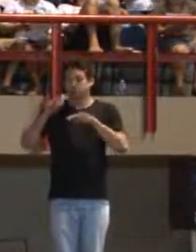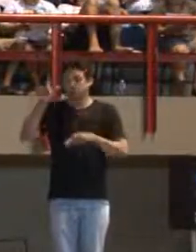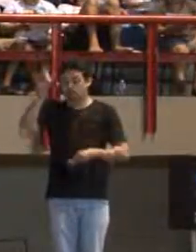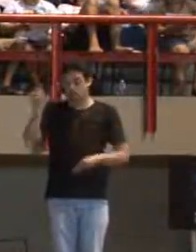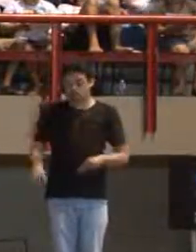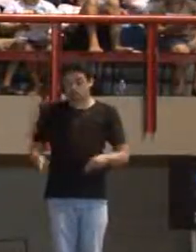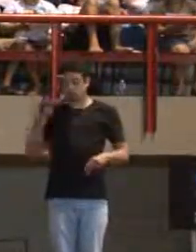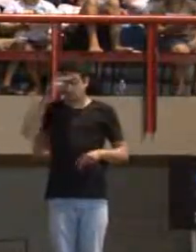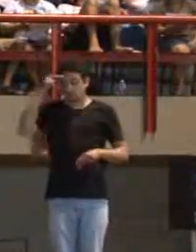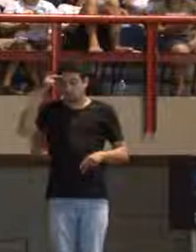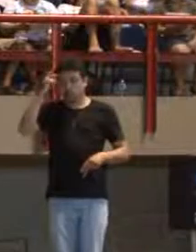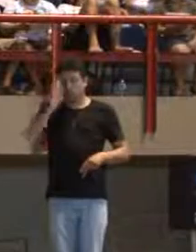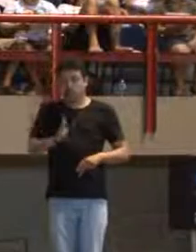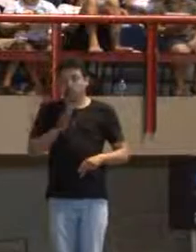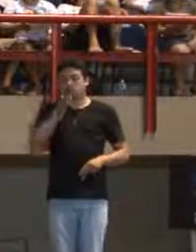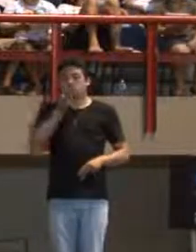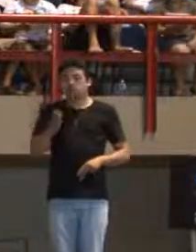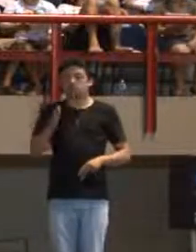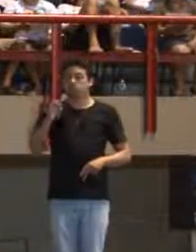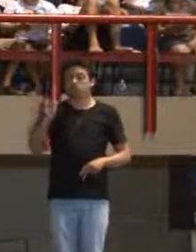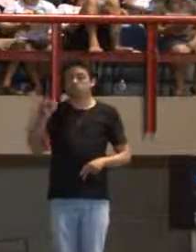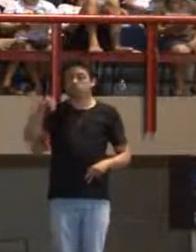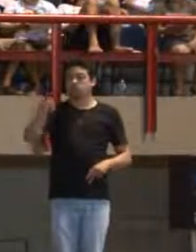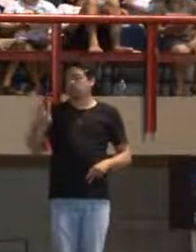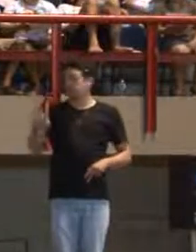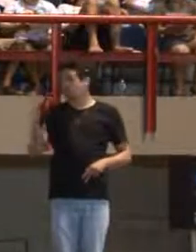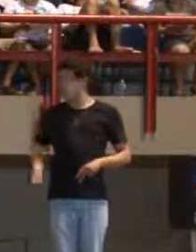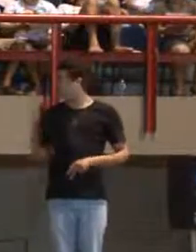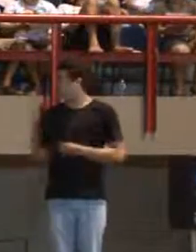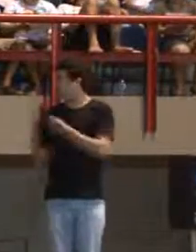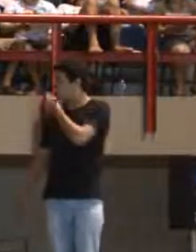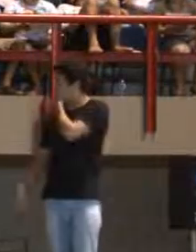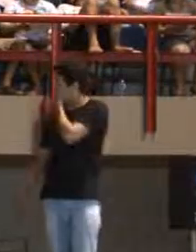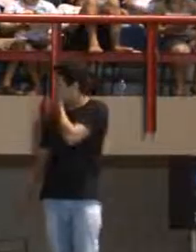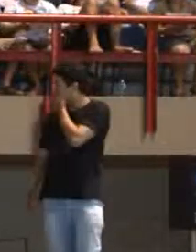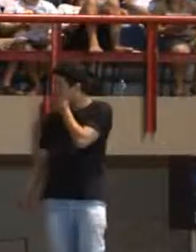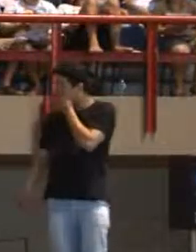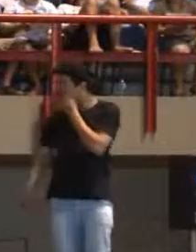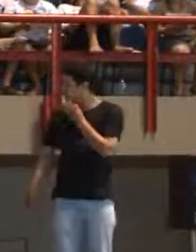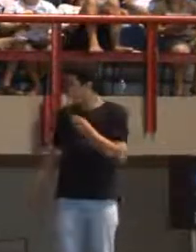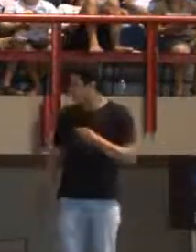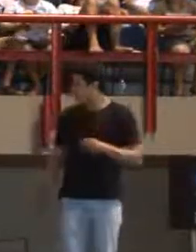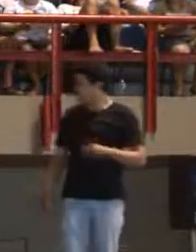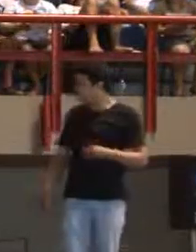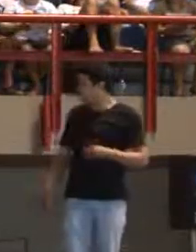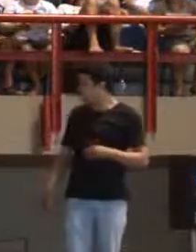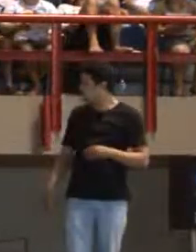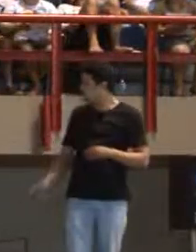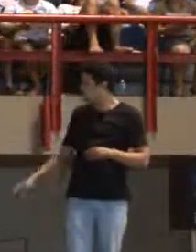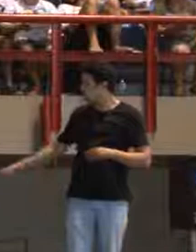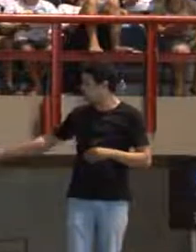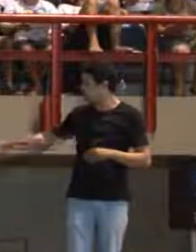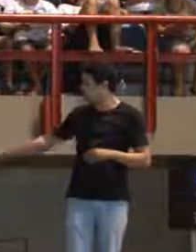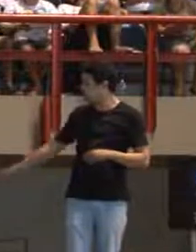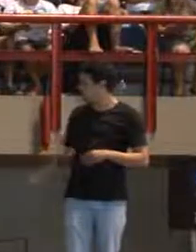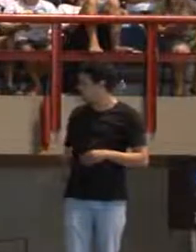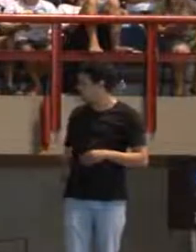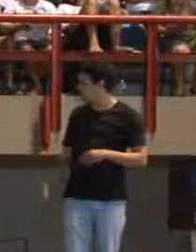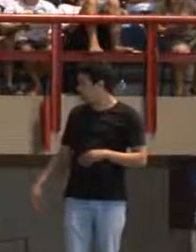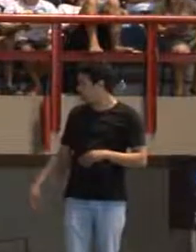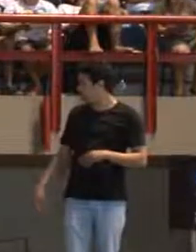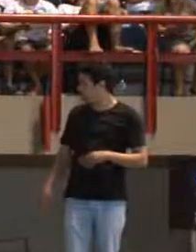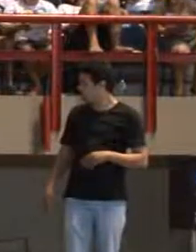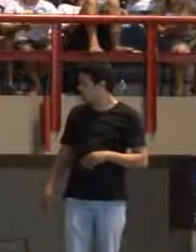cidadão brasileiro vai preferir utilizar o quê? GNV. Então, qual que fica sendo a resposta aí? Item A,